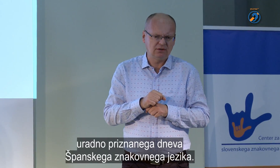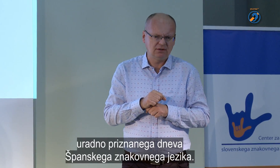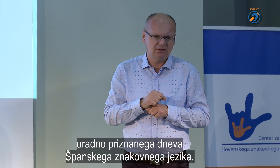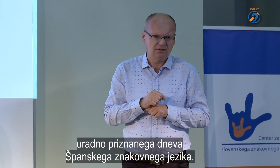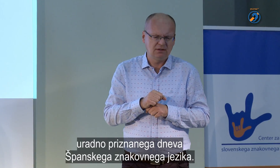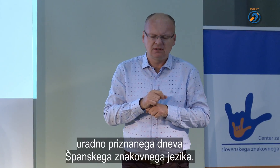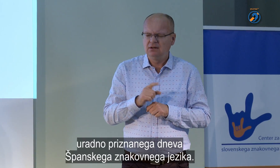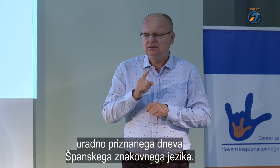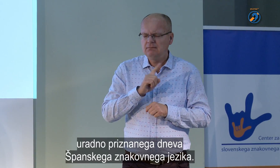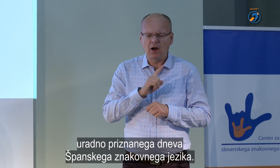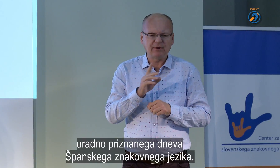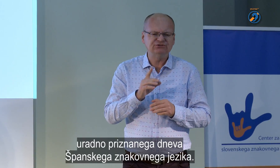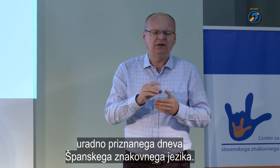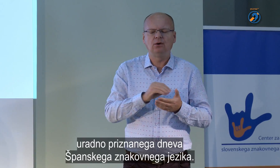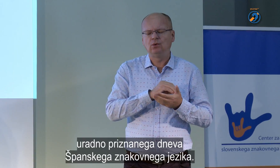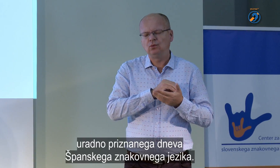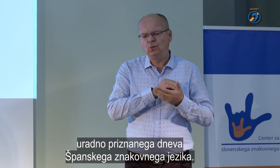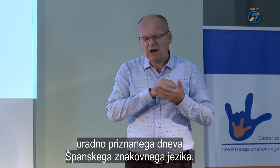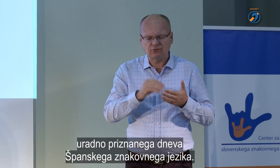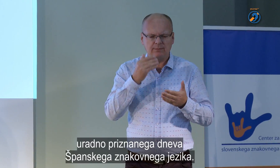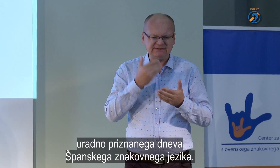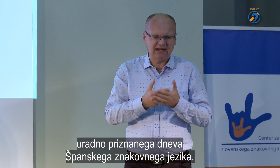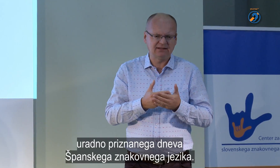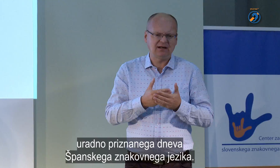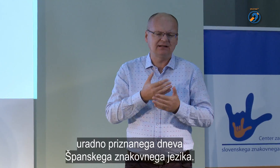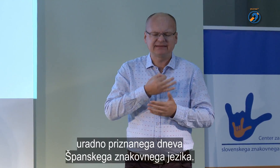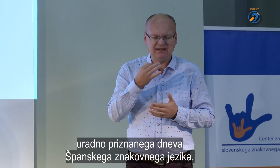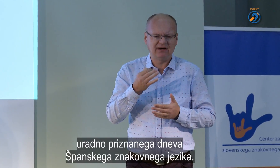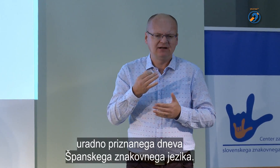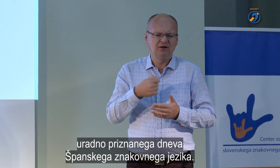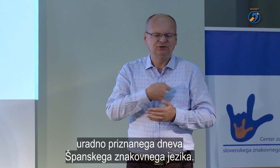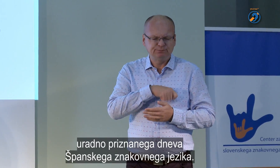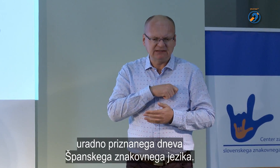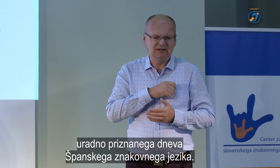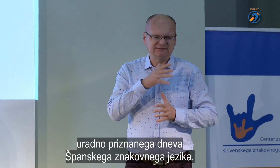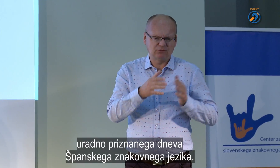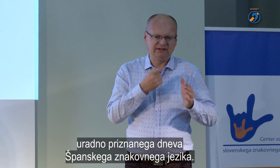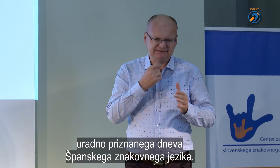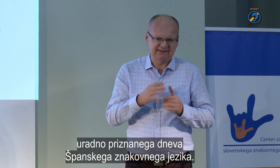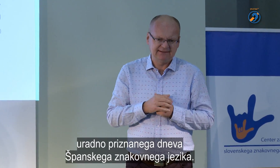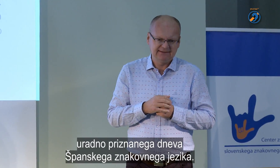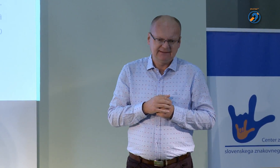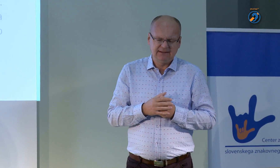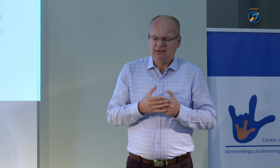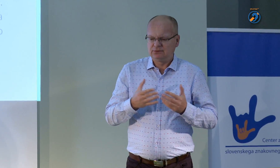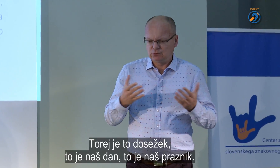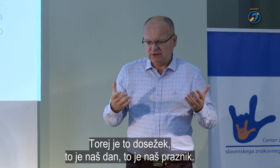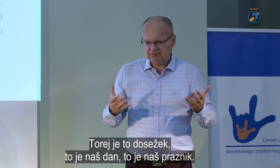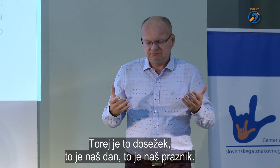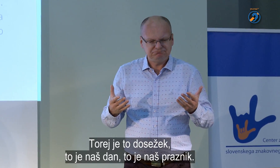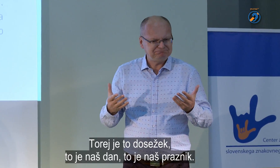praznujejo neformalno dan znakovnega jezika, nimajo pa uradno priznanega dneva španskega znakovnega